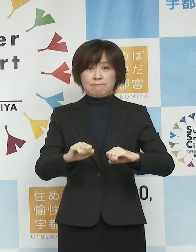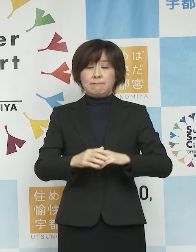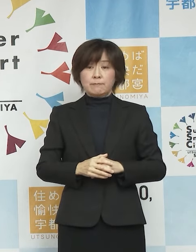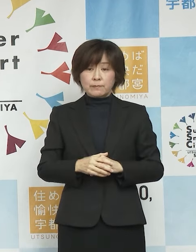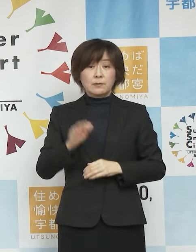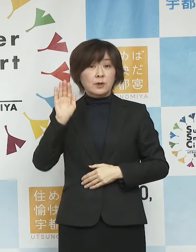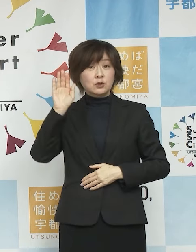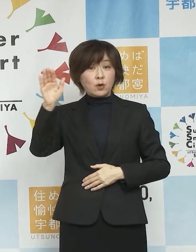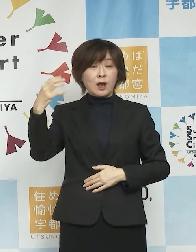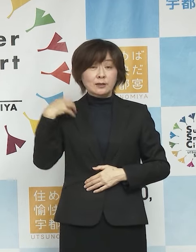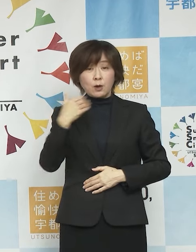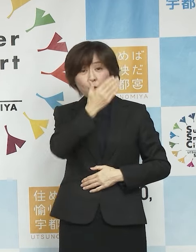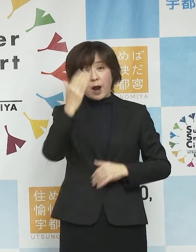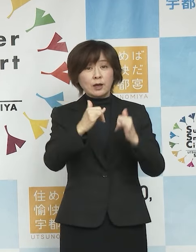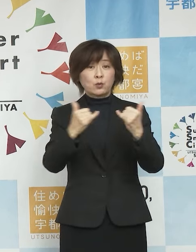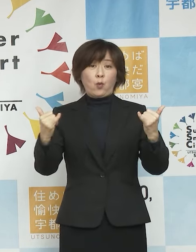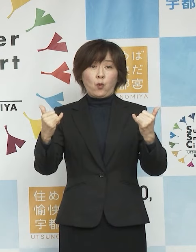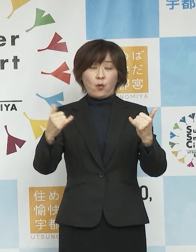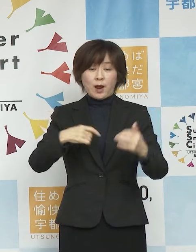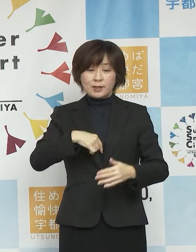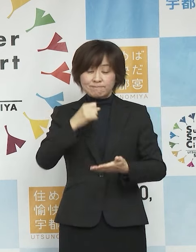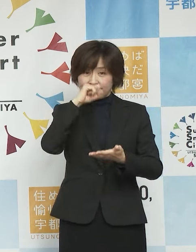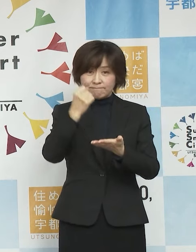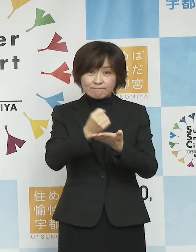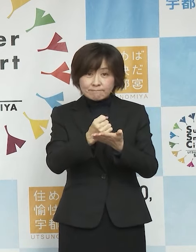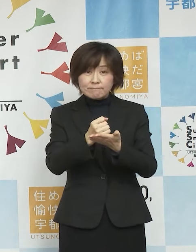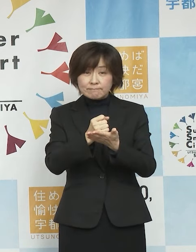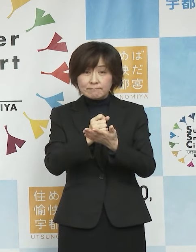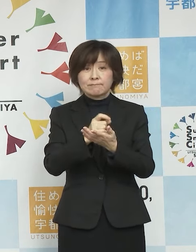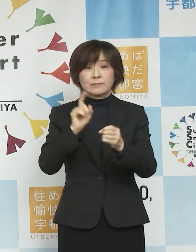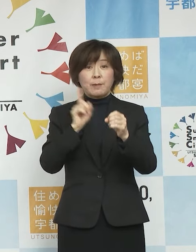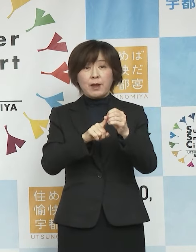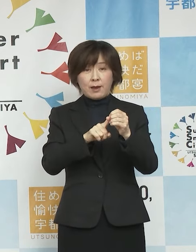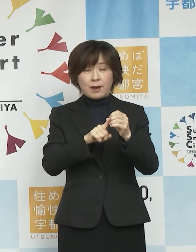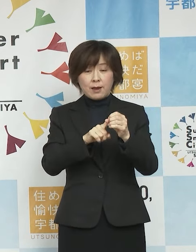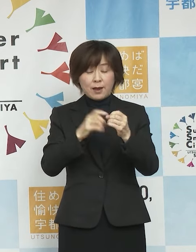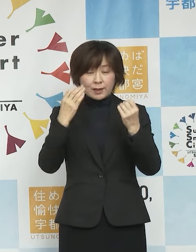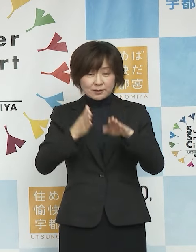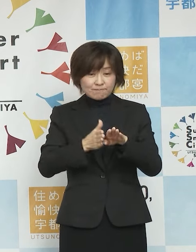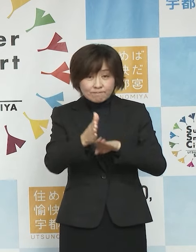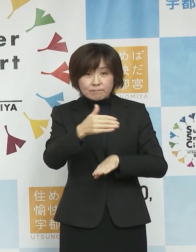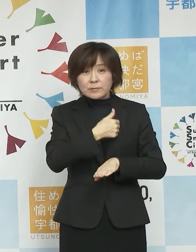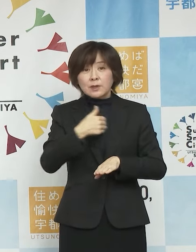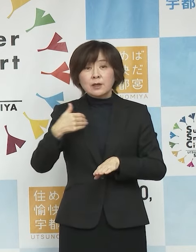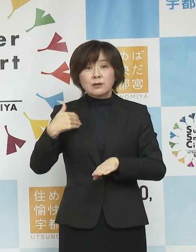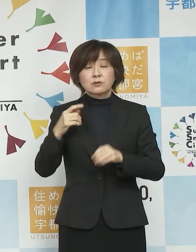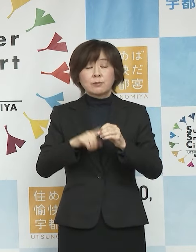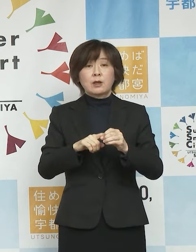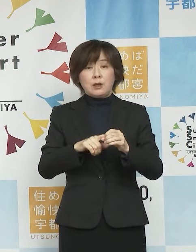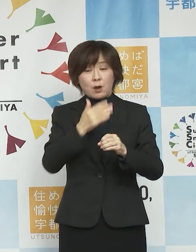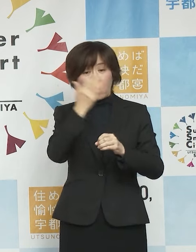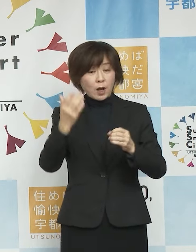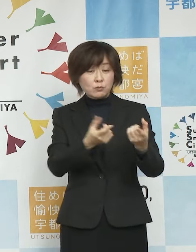来を担う若者が自己実現に向けて新たな一歩を踏み出すことができるよう、